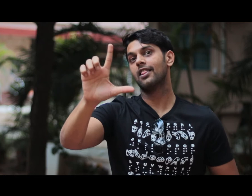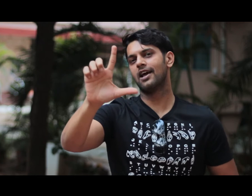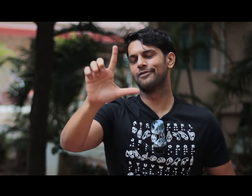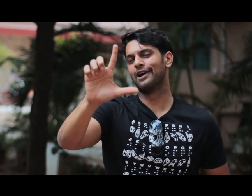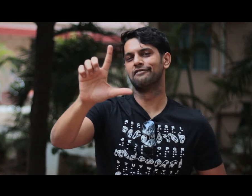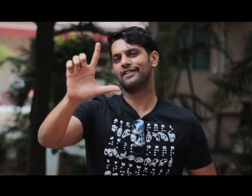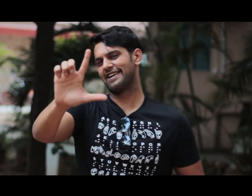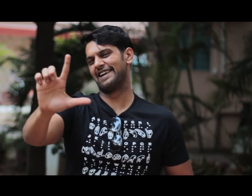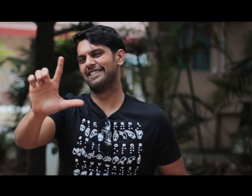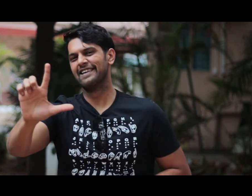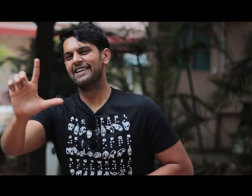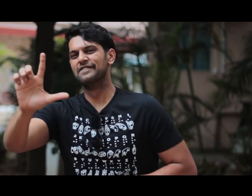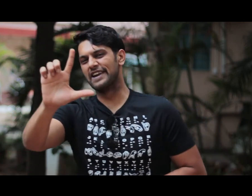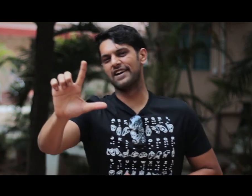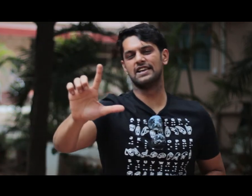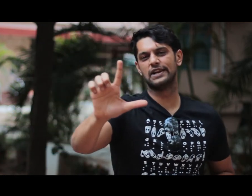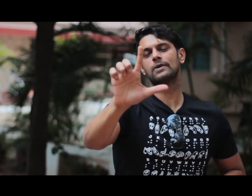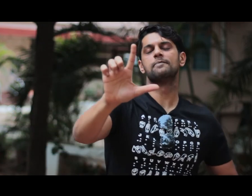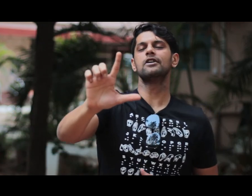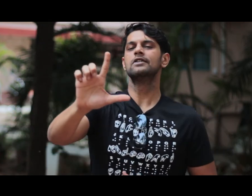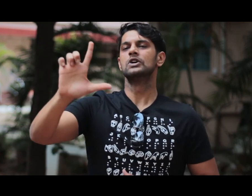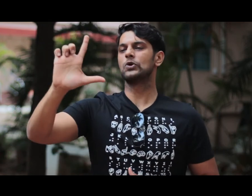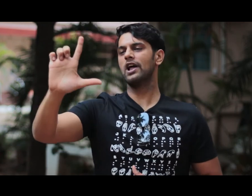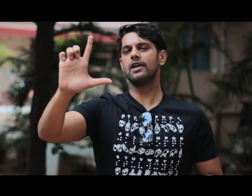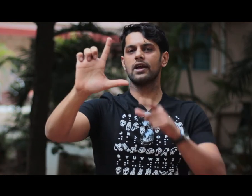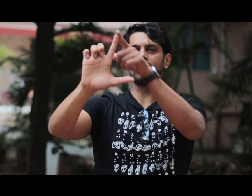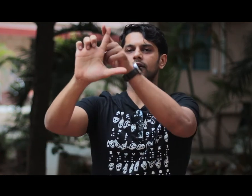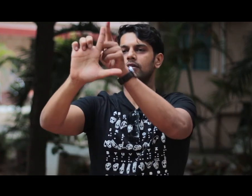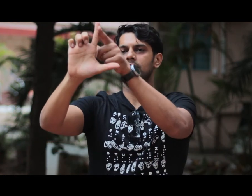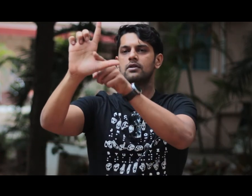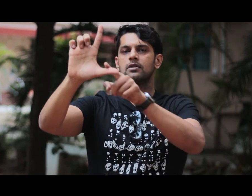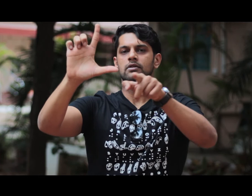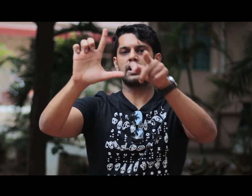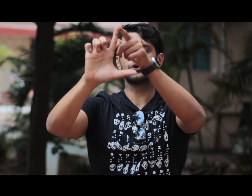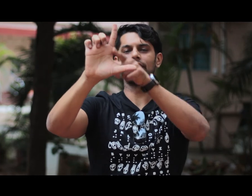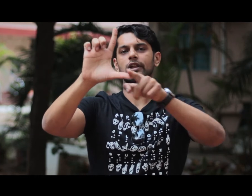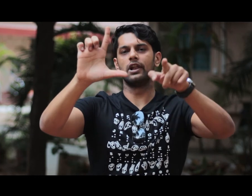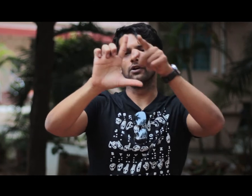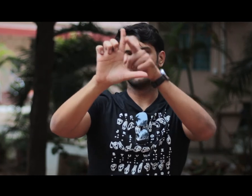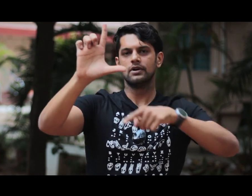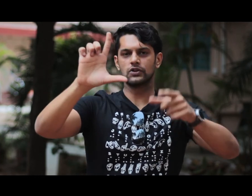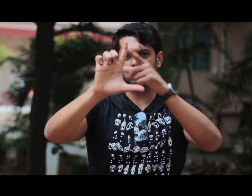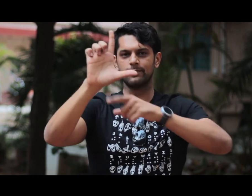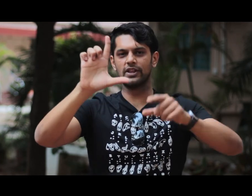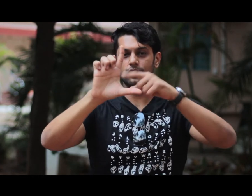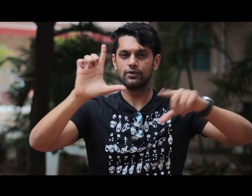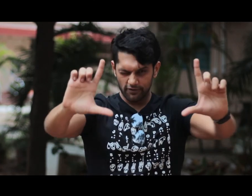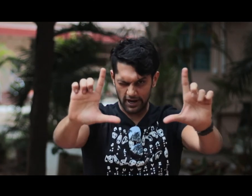ಎಲ್ ಫಾರ್ ಲವ್ ಎಲ್ ವೆರಿ ವೆರಿ ಈಸಿ ಟು ರಿಮೆಂಬರ್ ಸೊ ಎಲ್ ಹೀಗೇನೆ ನ್ಯಾಚುರಲ್ ಆಗಿದೆ ಎಲ್ ಸೊ ಸಿನಿಮಾದವರು ಫ್ರೇಮಿಂಗ್